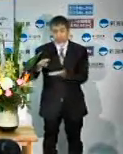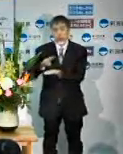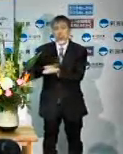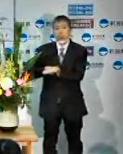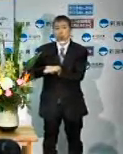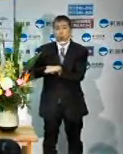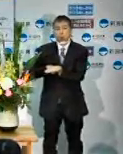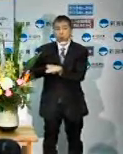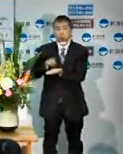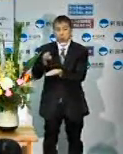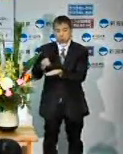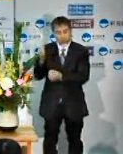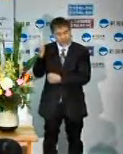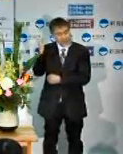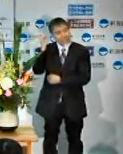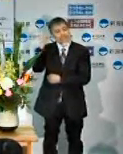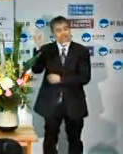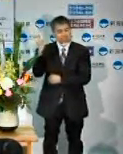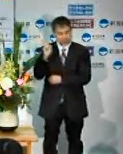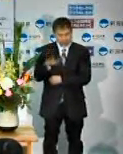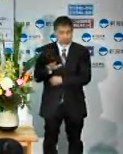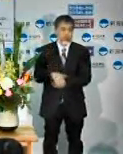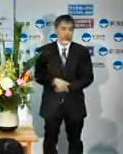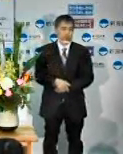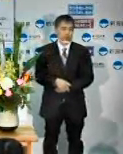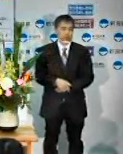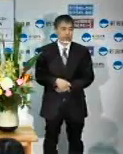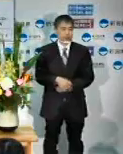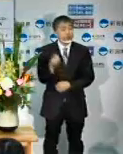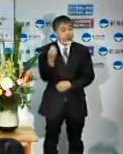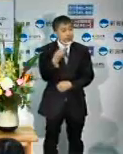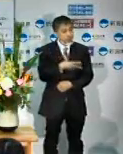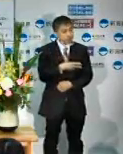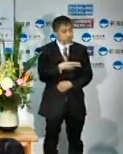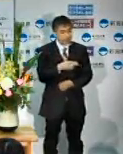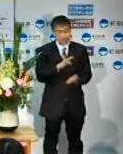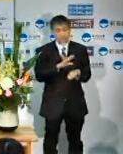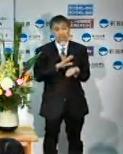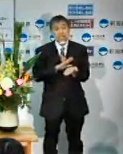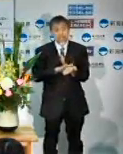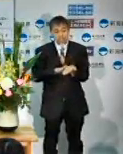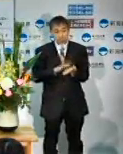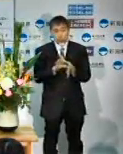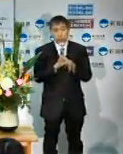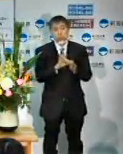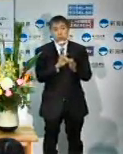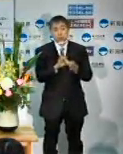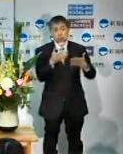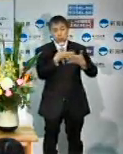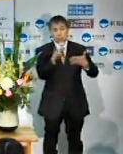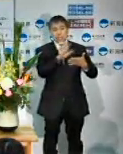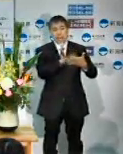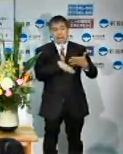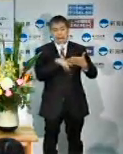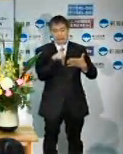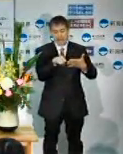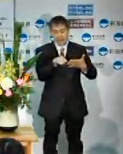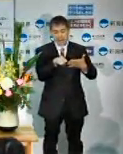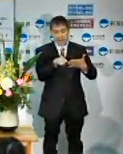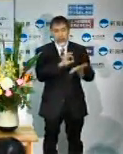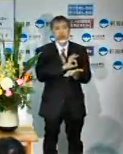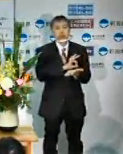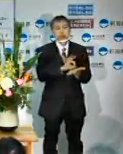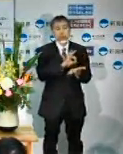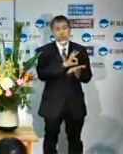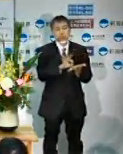ごく意識をしてきていますし、また医療に関するデータをもう少し活用していく